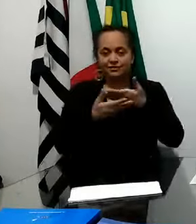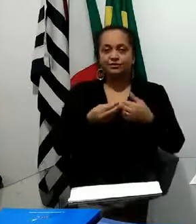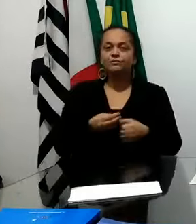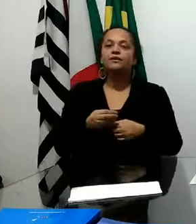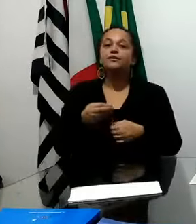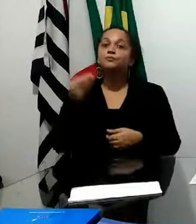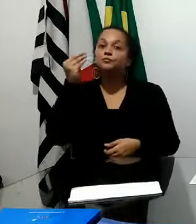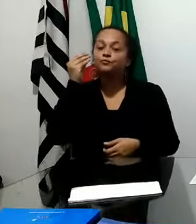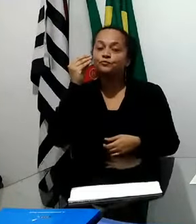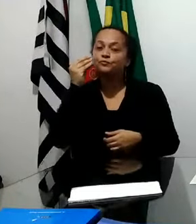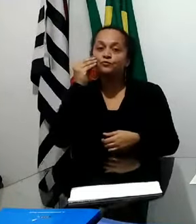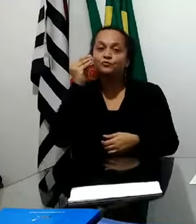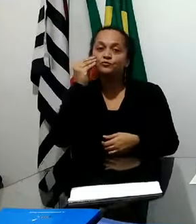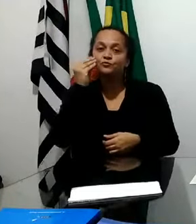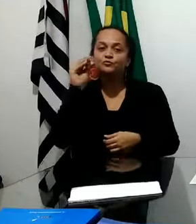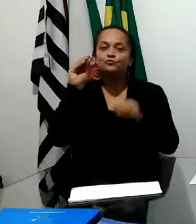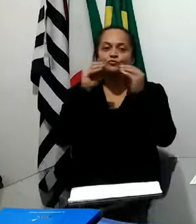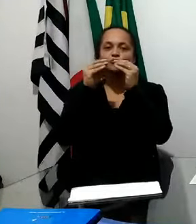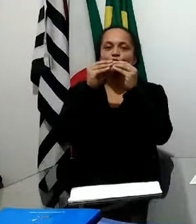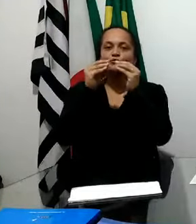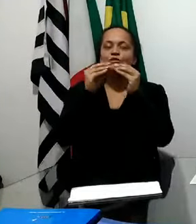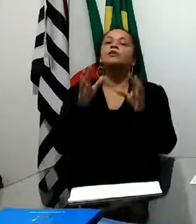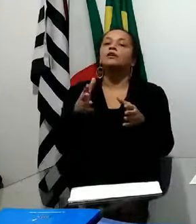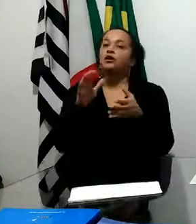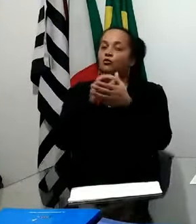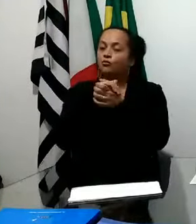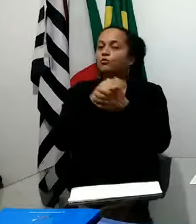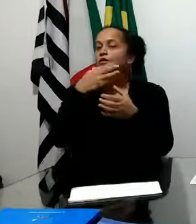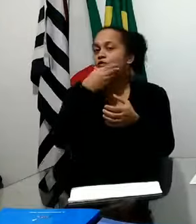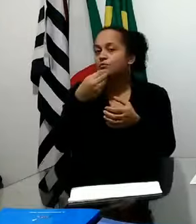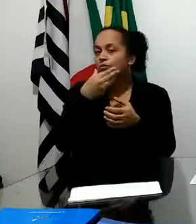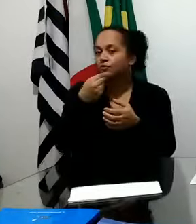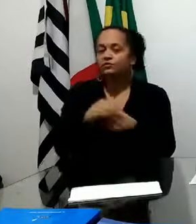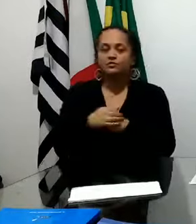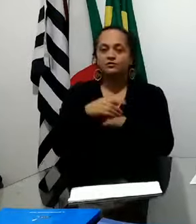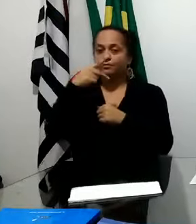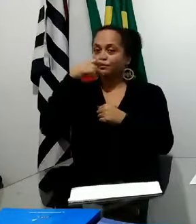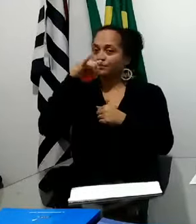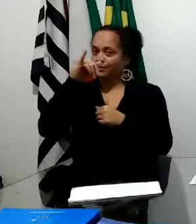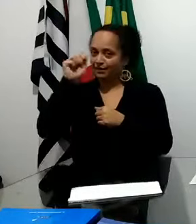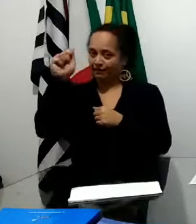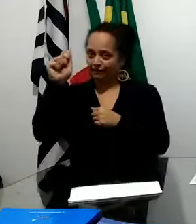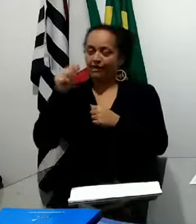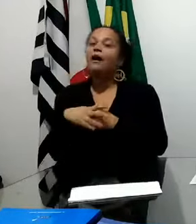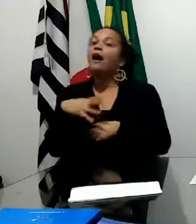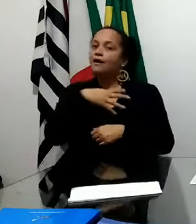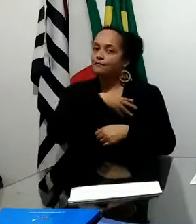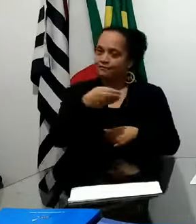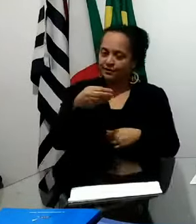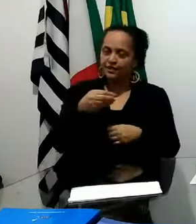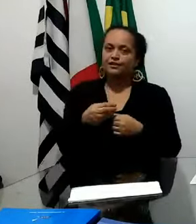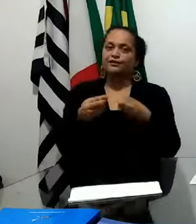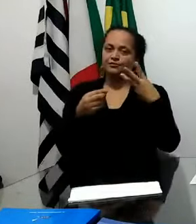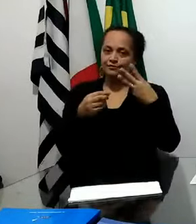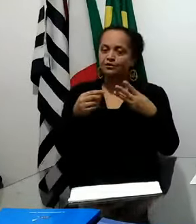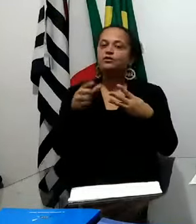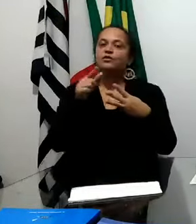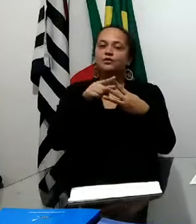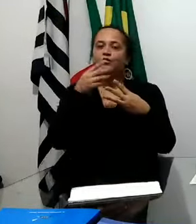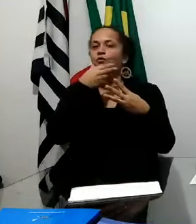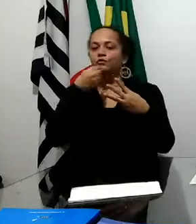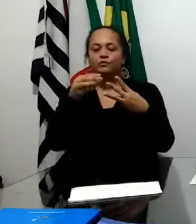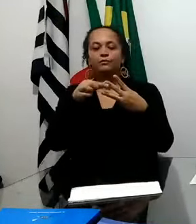meu esposo, né, o Claudemir, para a minha Pia, os nossos filhos, né, o Lucas, Leonardo e a Letícia, para